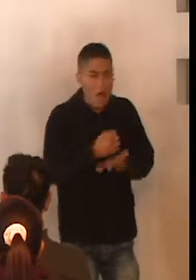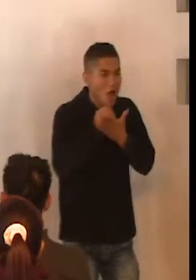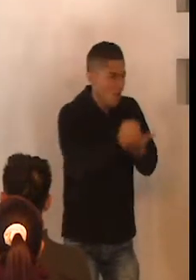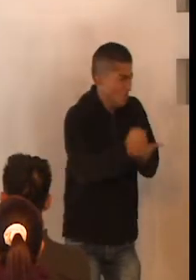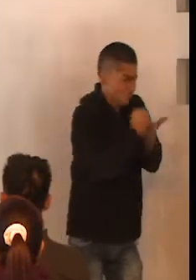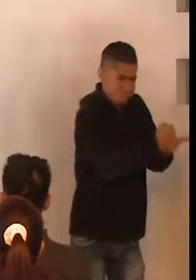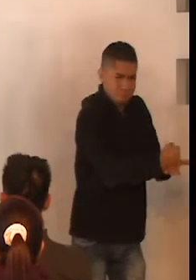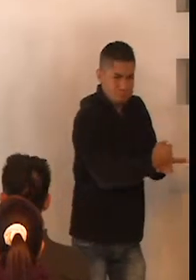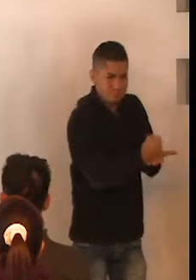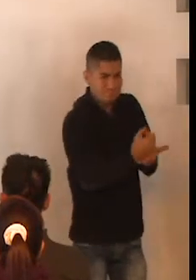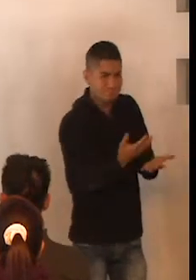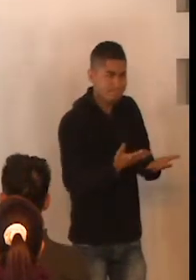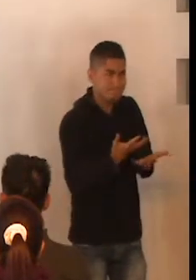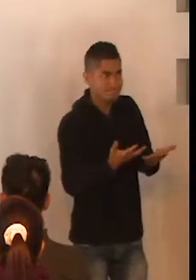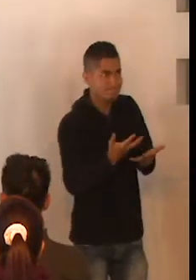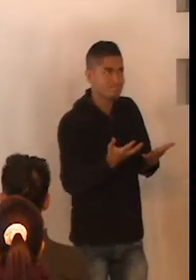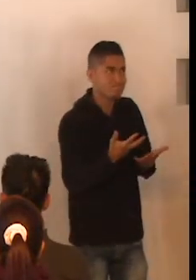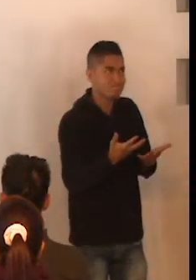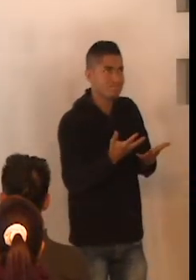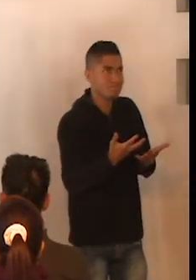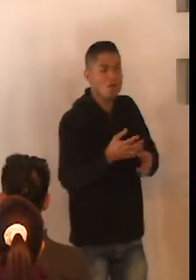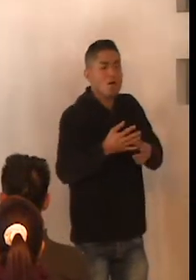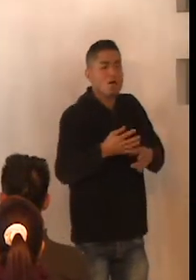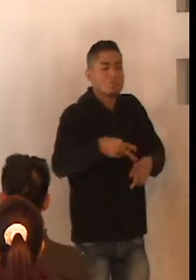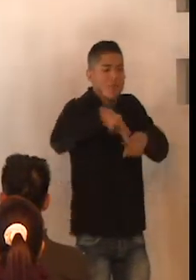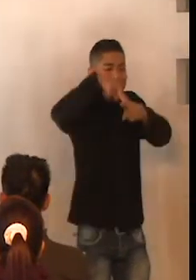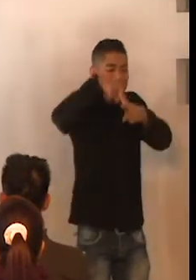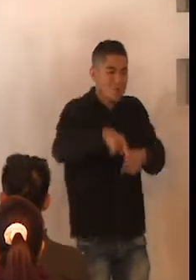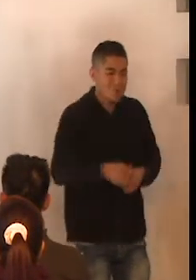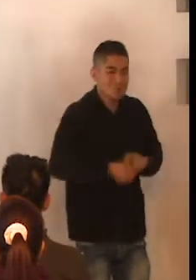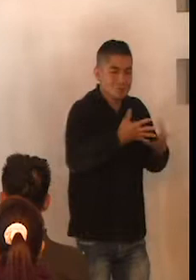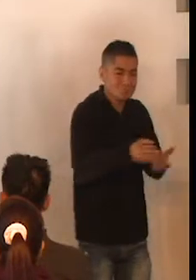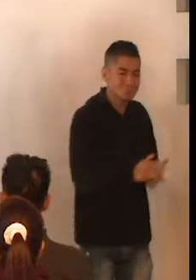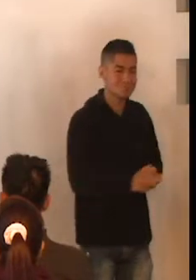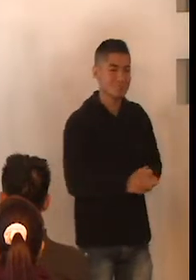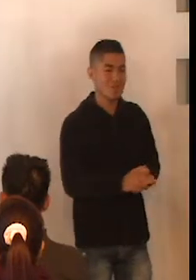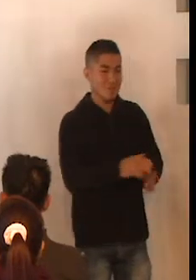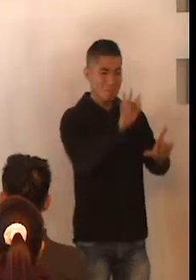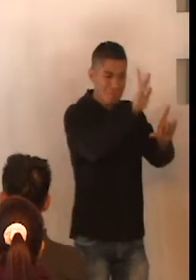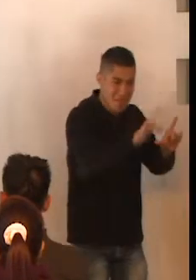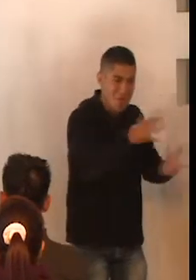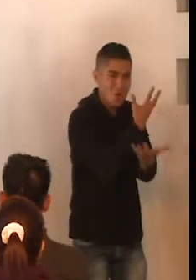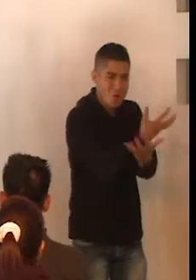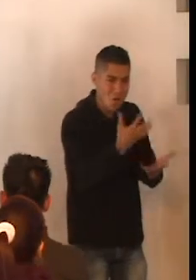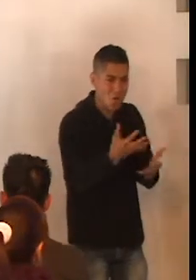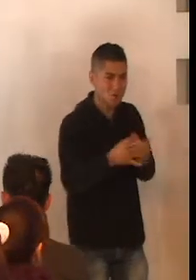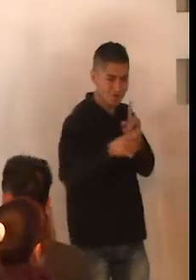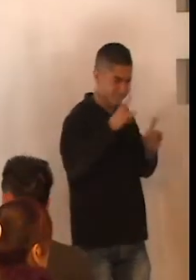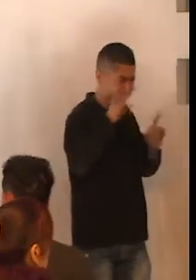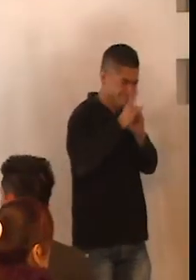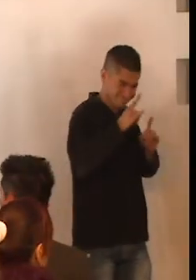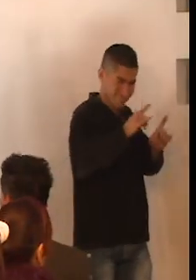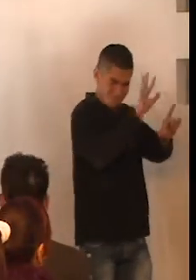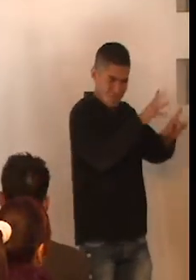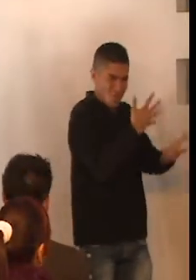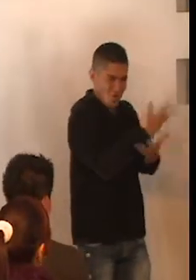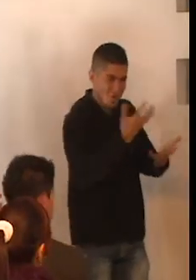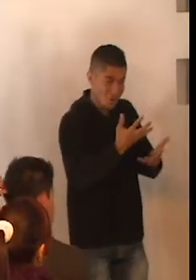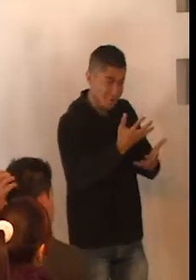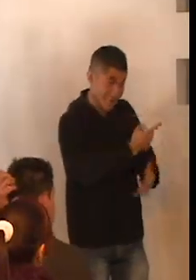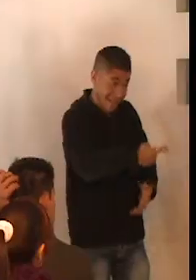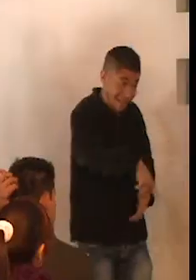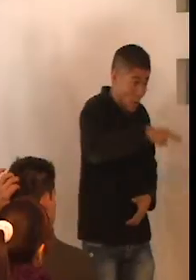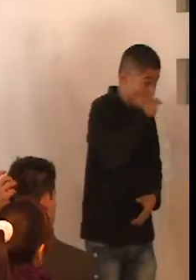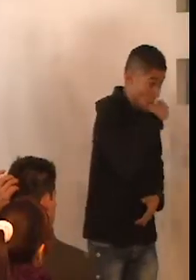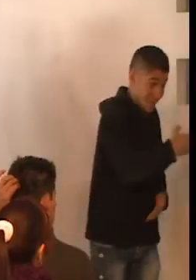las ayudas, pues digamos los recursos audiovisuales, para que los niños con necesidades